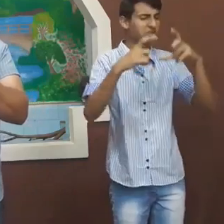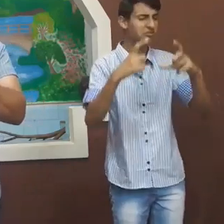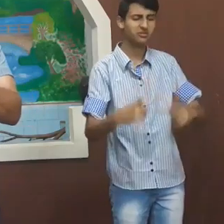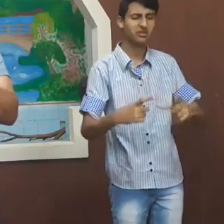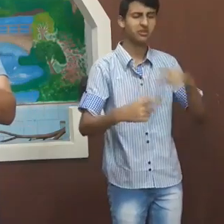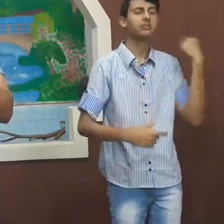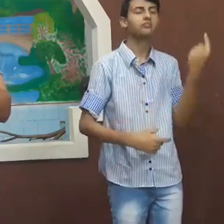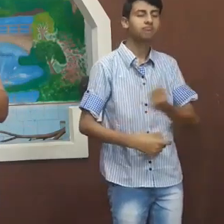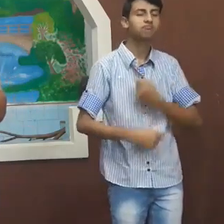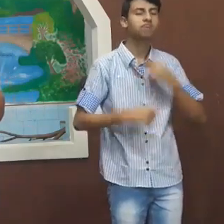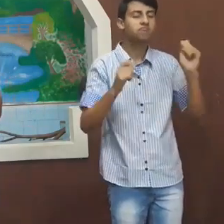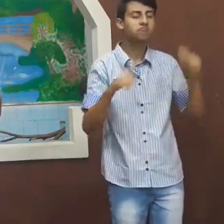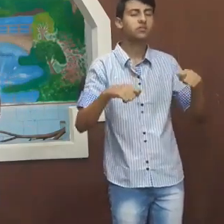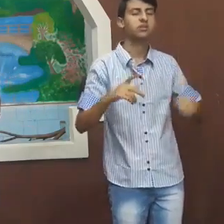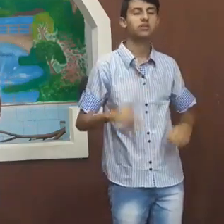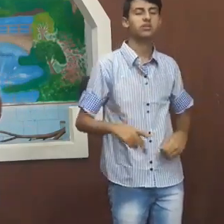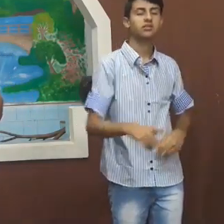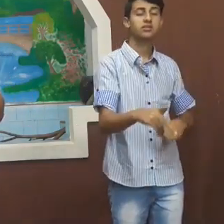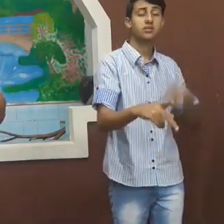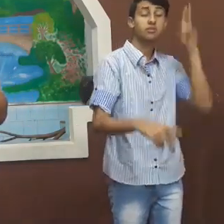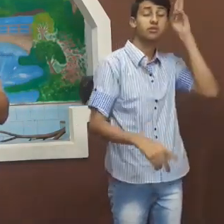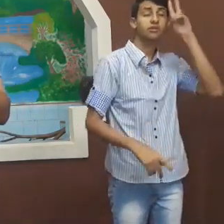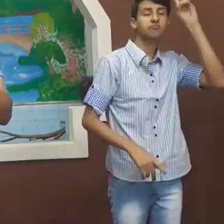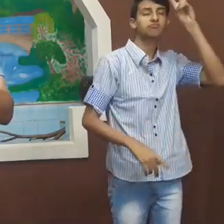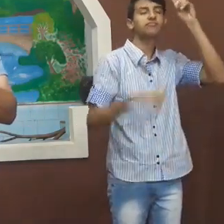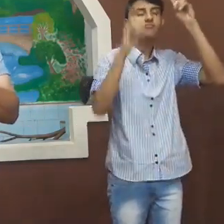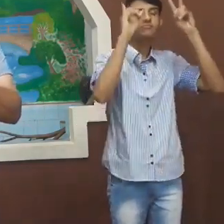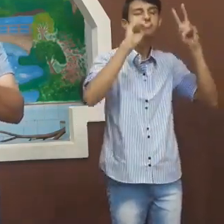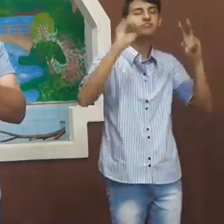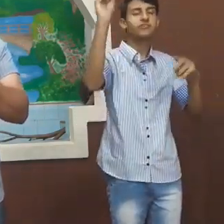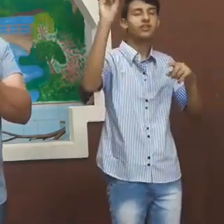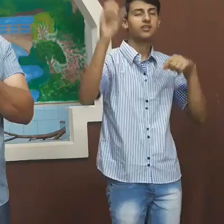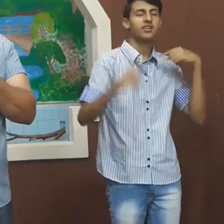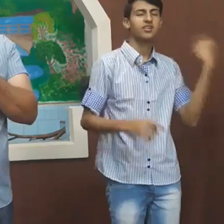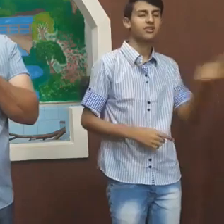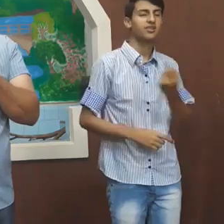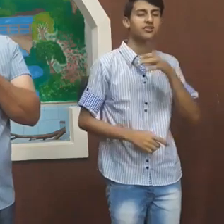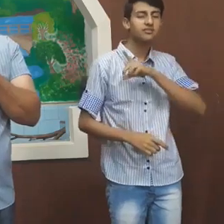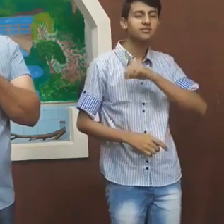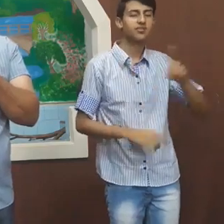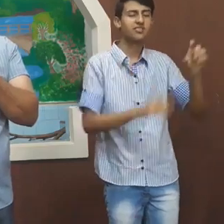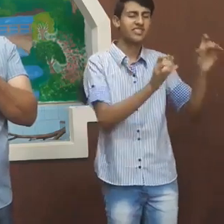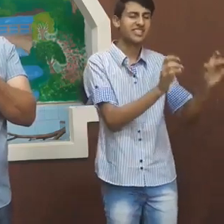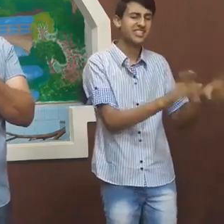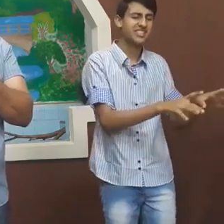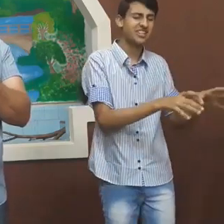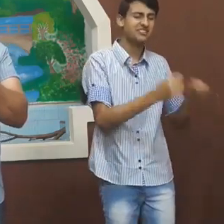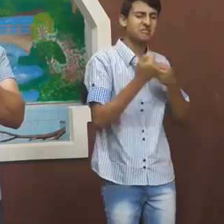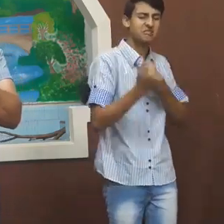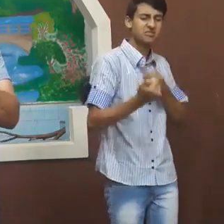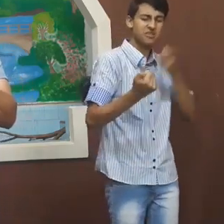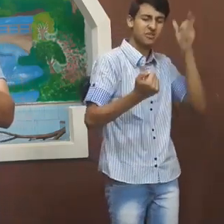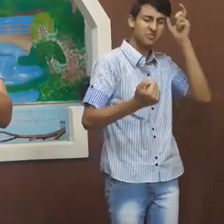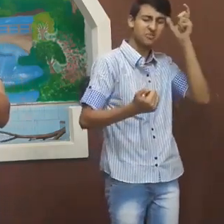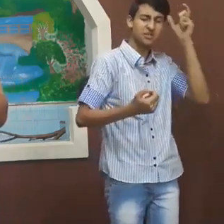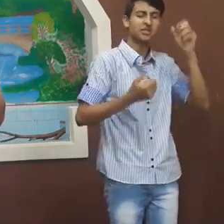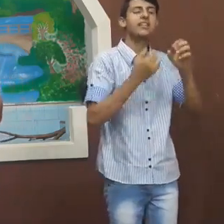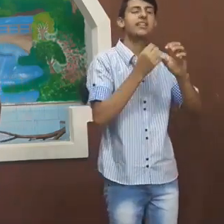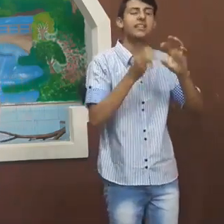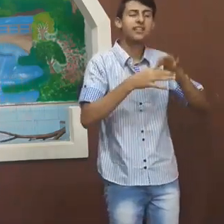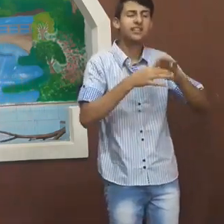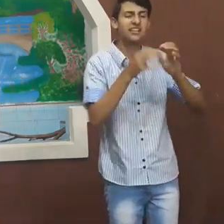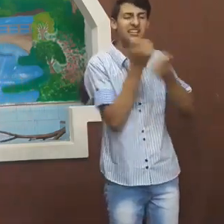nós possamos sempre estar lembrando de Ti, e que nós não venhamos, Senhor Deus, deixar-nos cair em tentação, mas Senhor, que possa estar nos livrando, ó